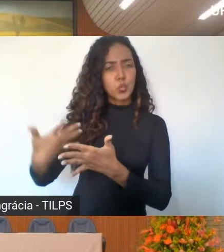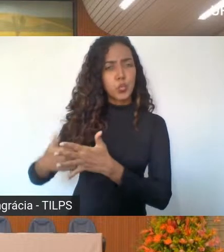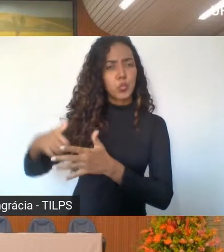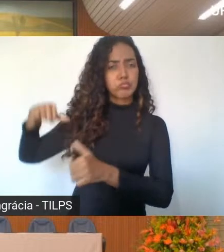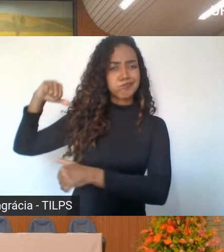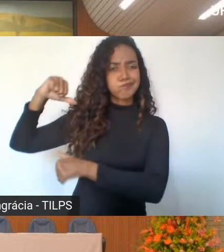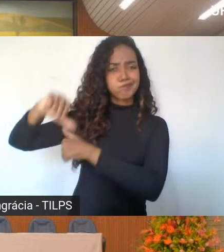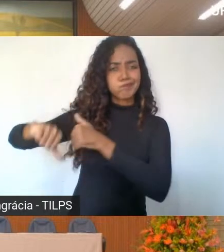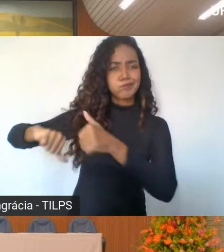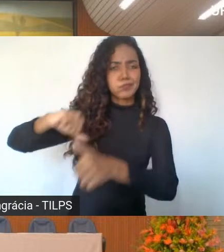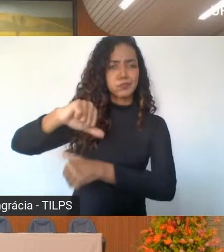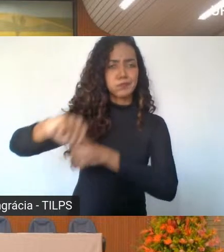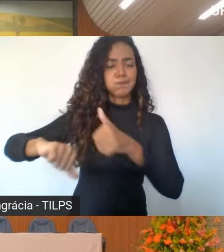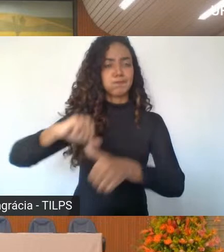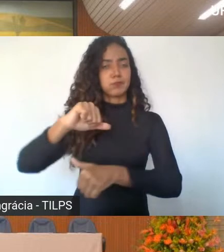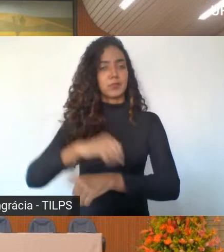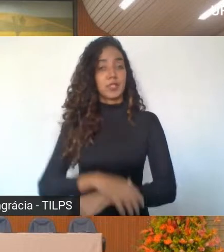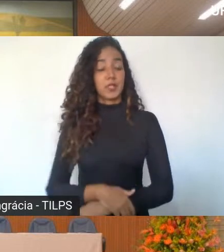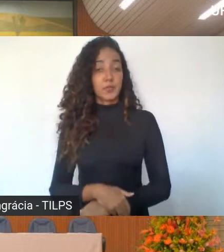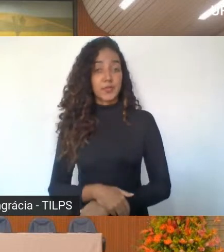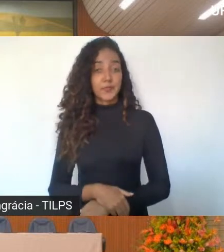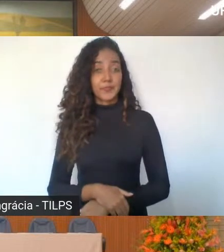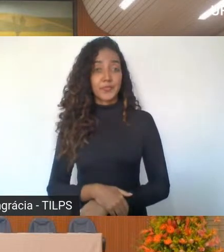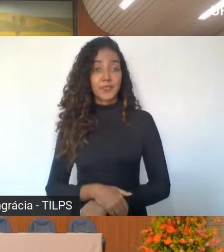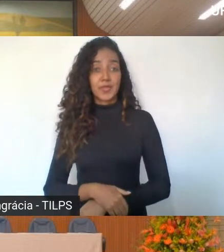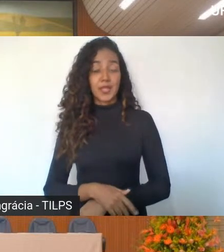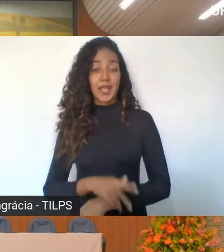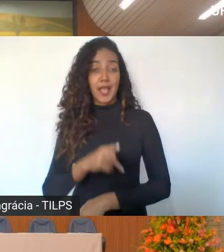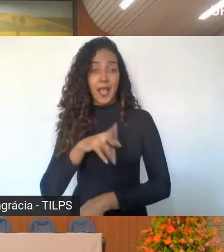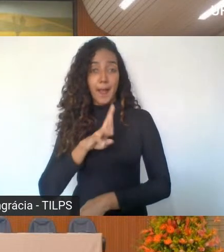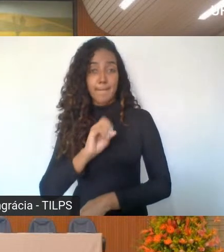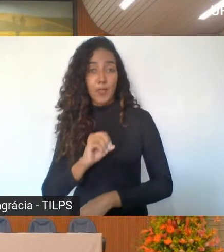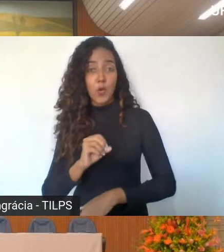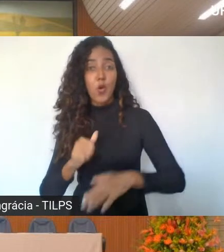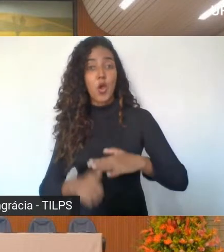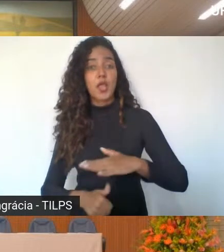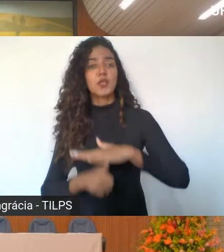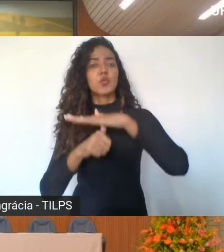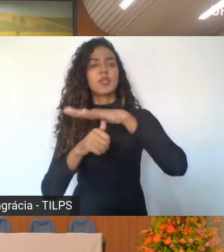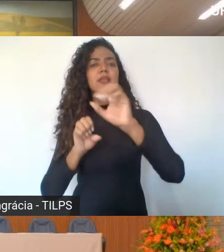de Graduação, a qual eu represento aqui enquanto Pró-Reitora de Ensino de